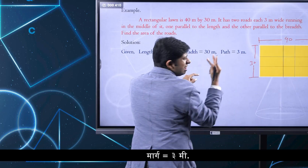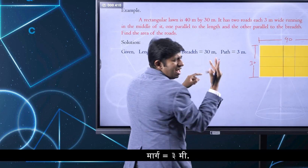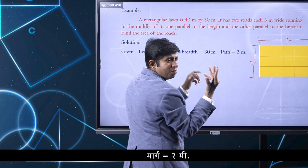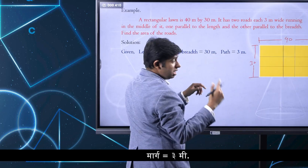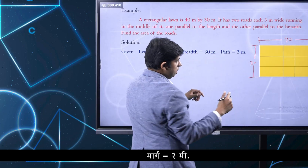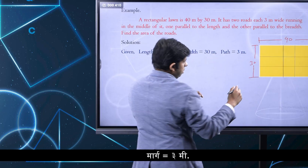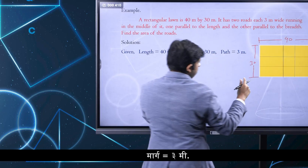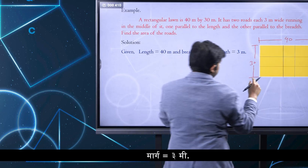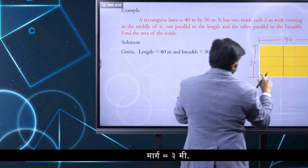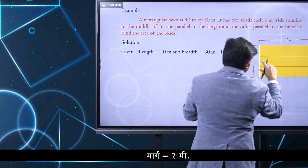मार्ग 3 मीटर.